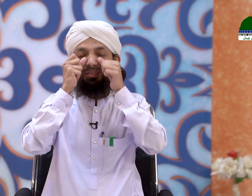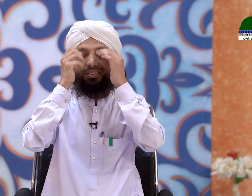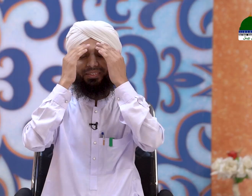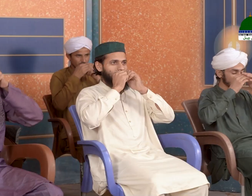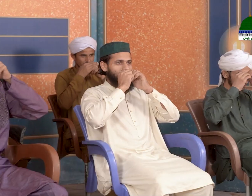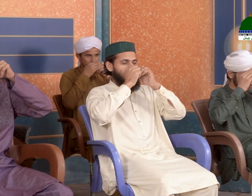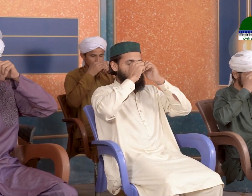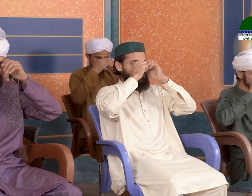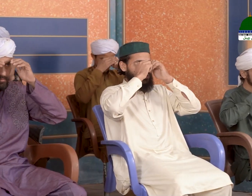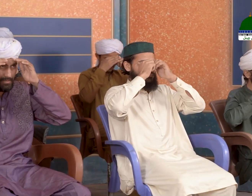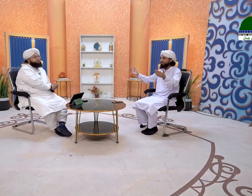الحبیب۔